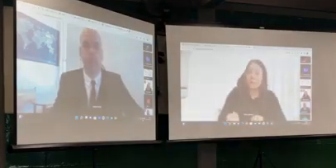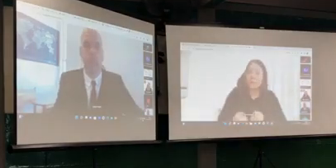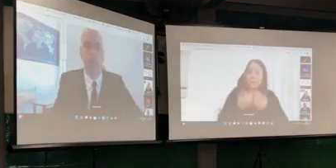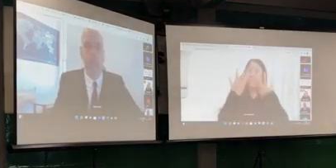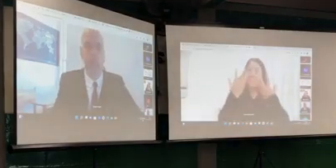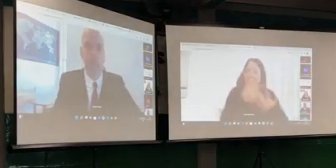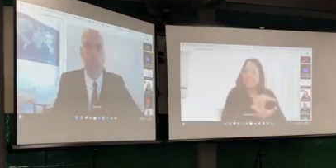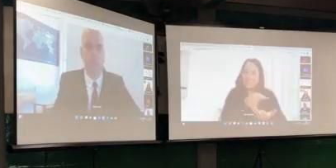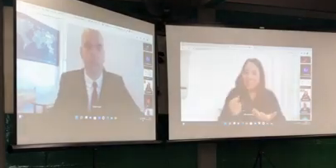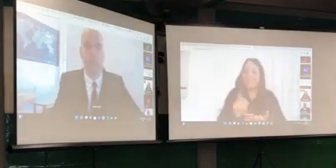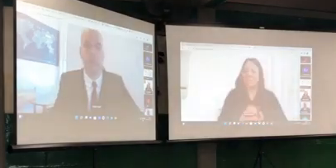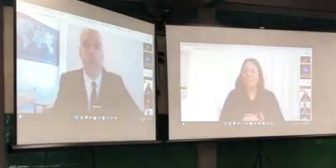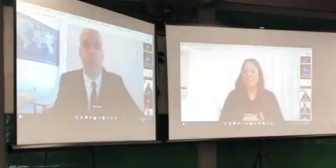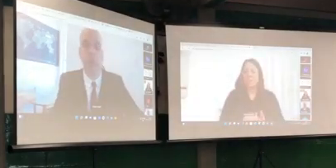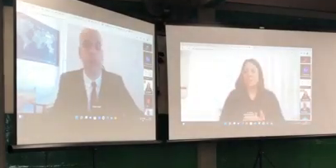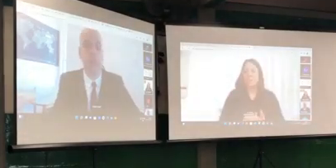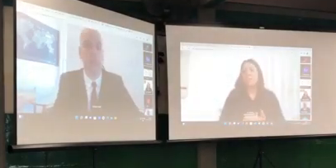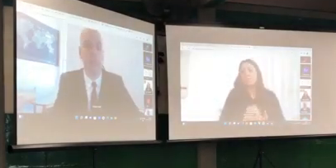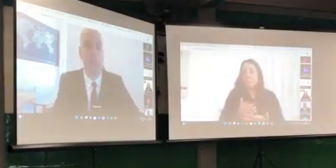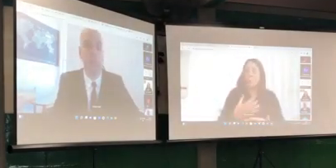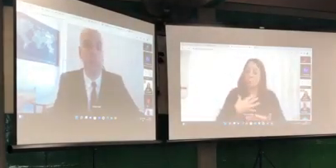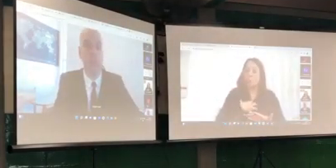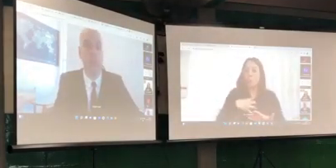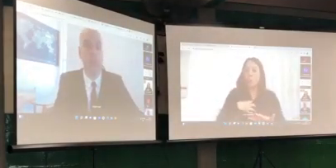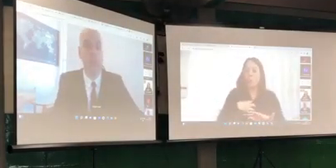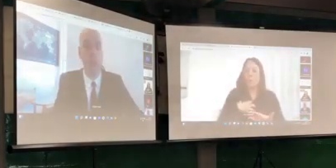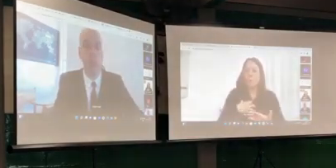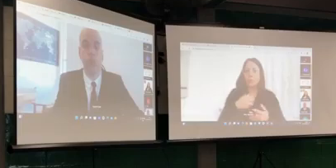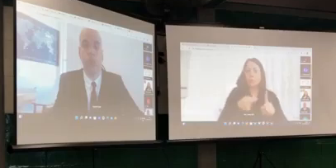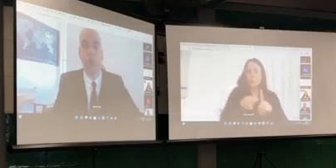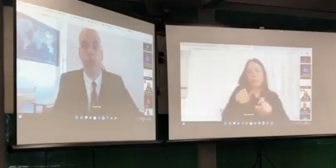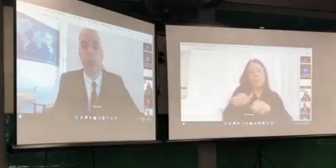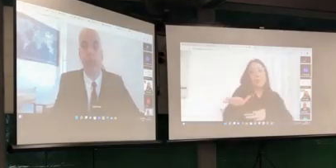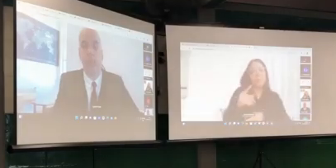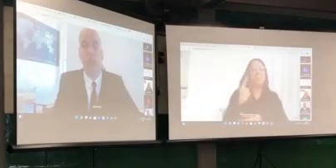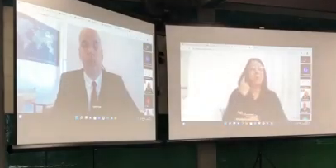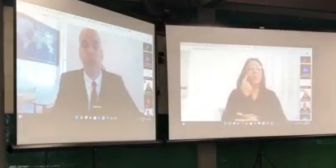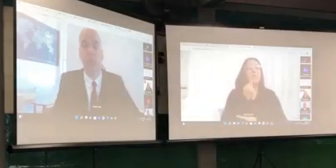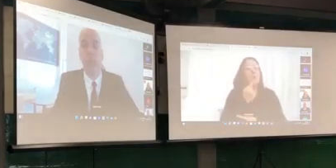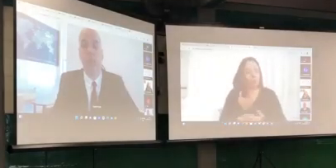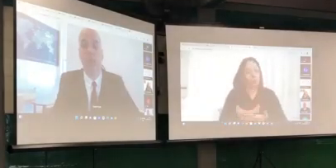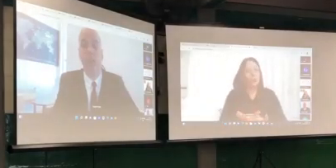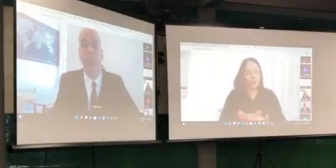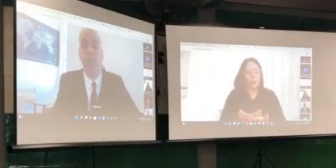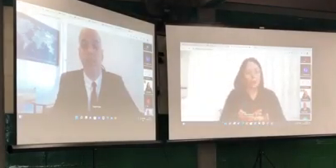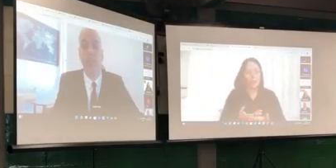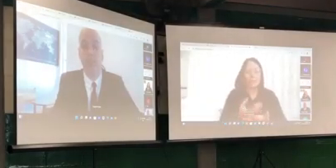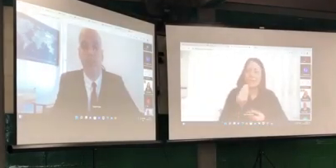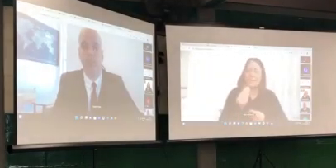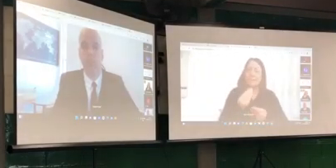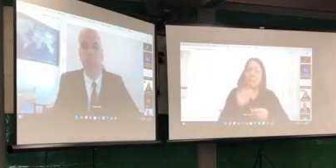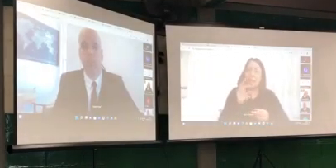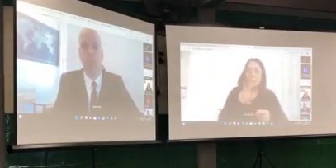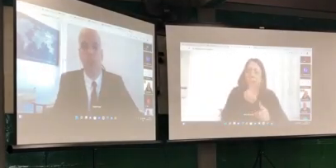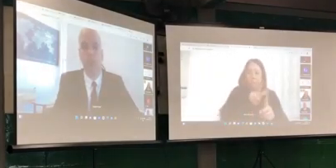né, de certa forma, o Setembro Surdo, né, onde que dá visibilidade para as pessoas